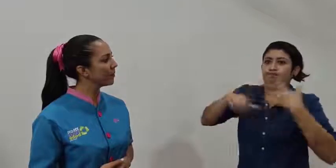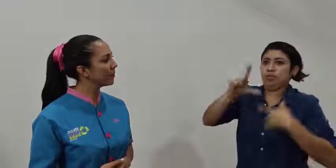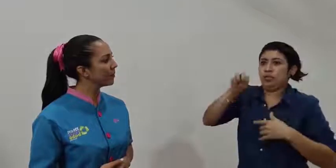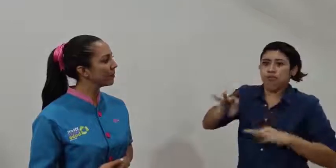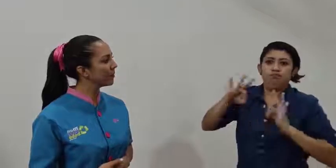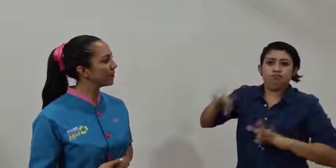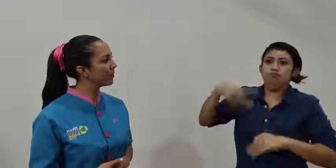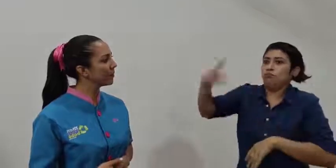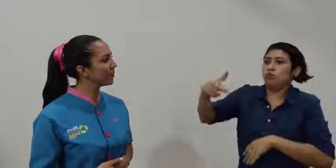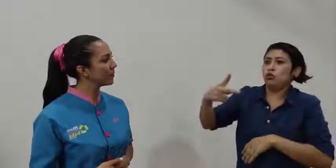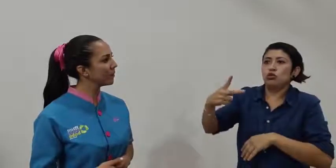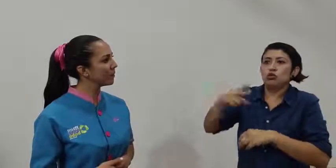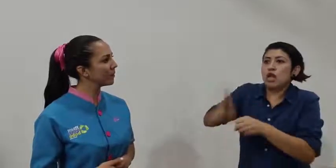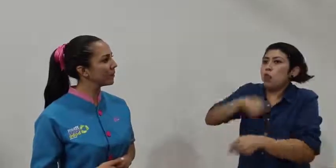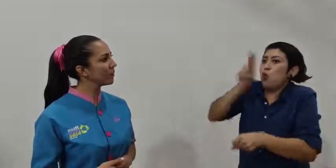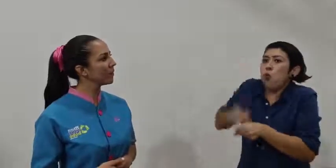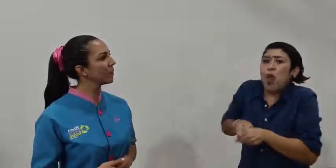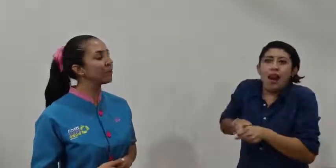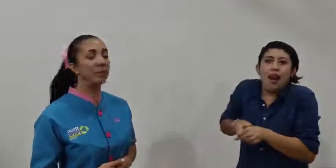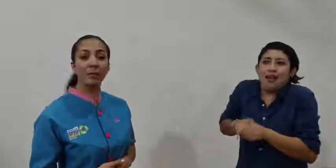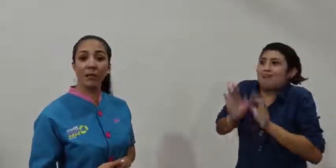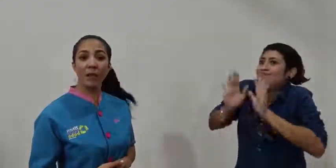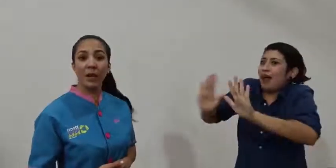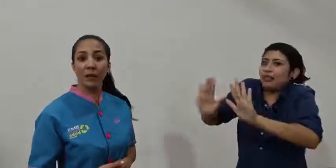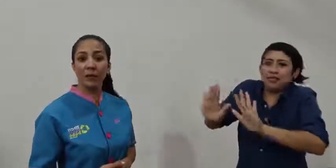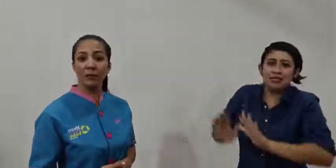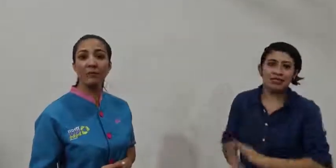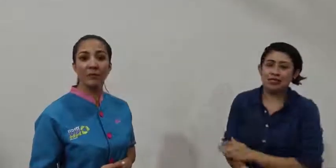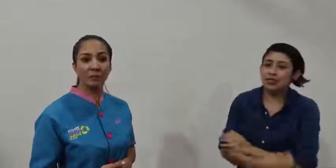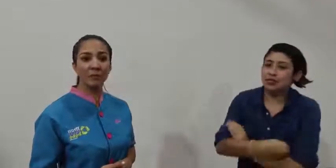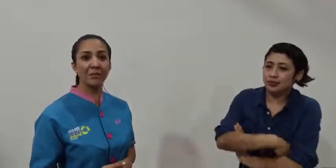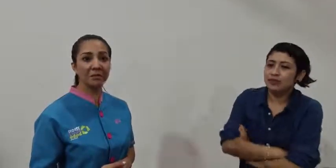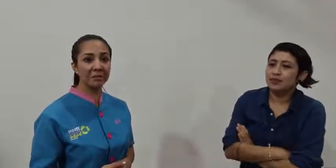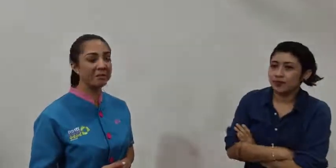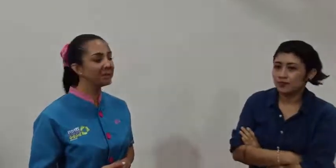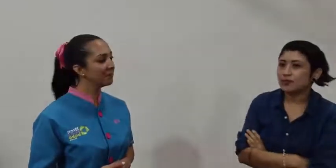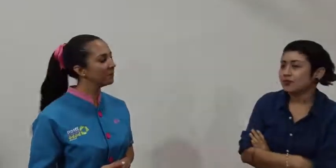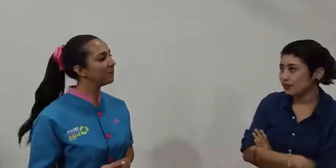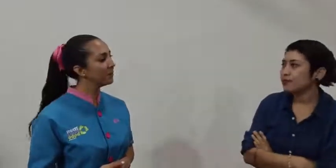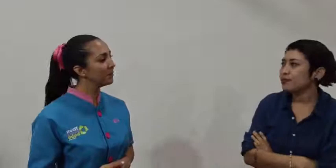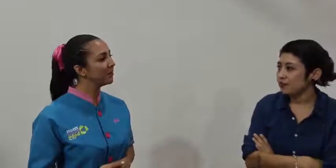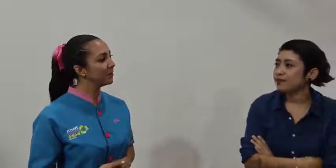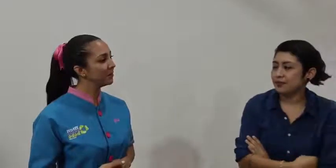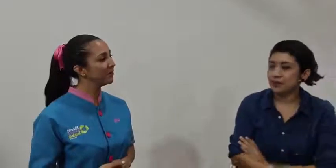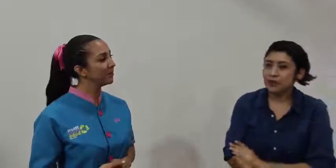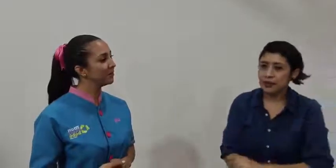el tono de voz para cada emoción, también nosotros utilizamos los gestos a través de nuestra lengua de señas.